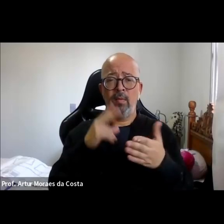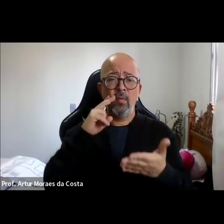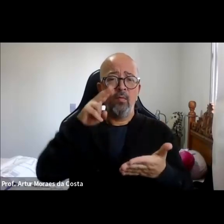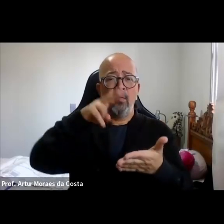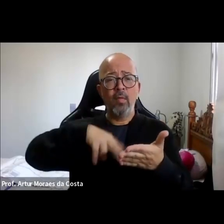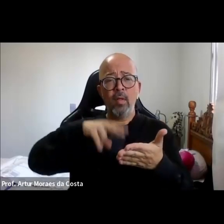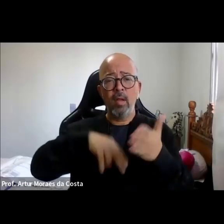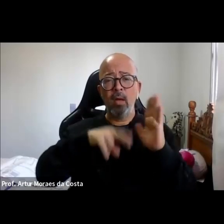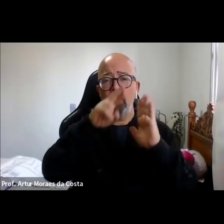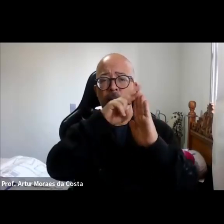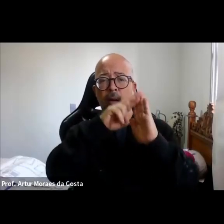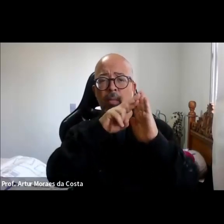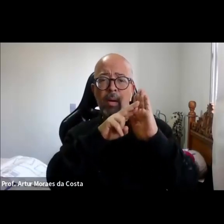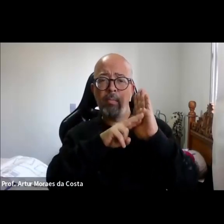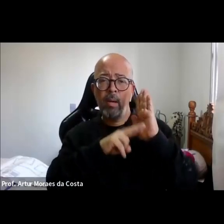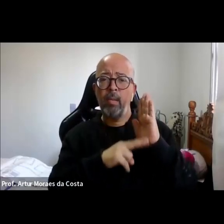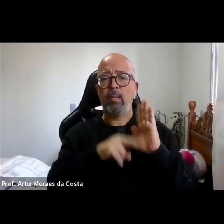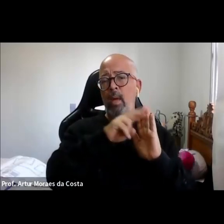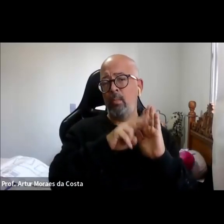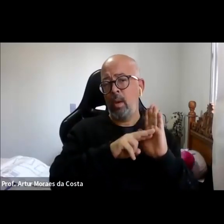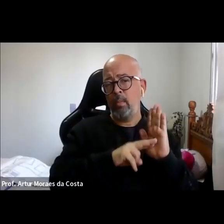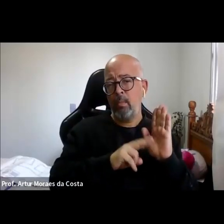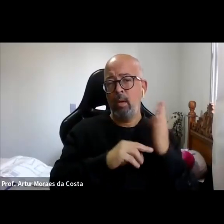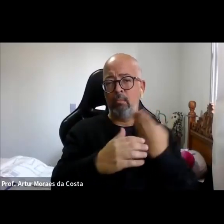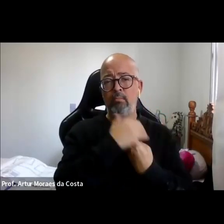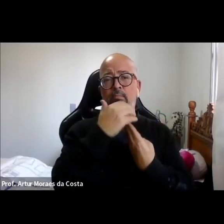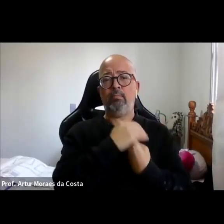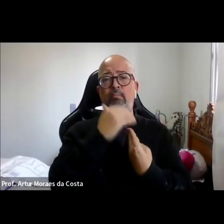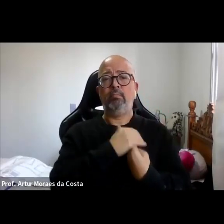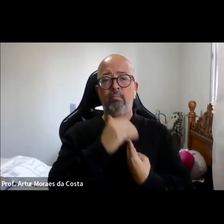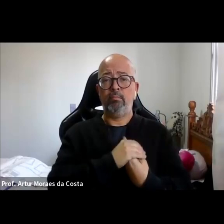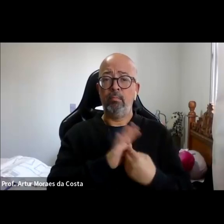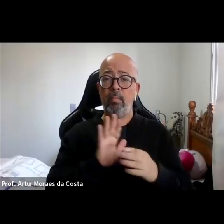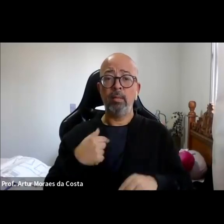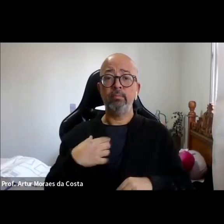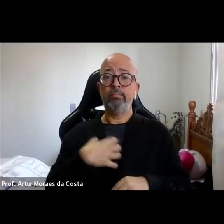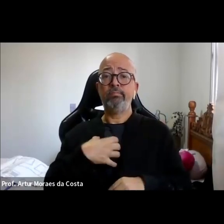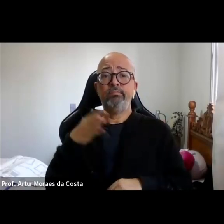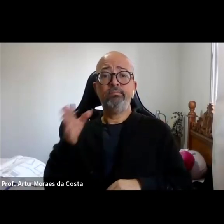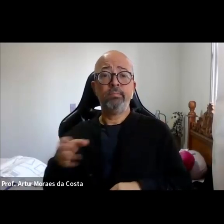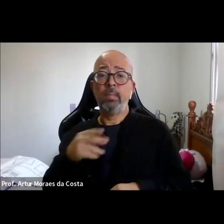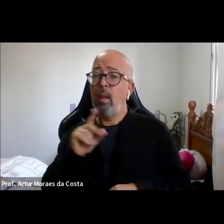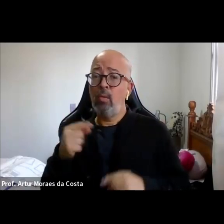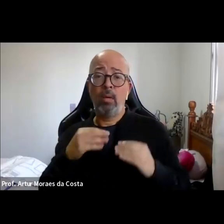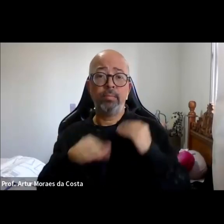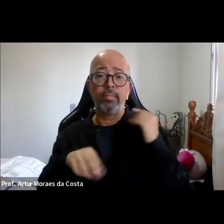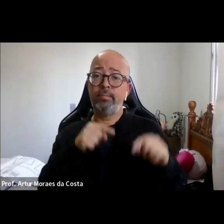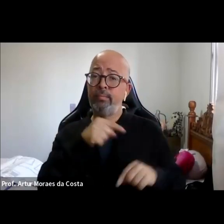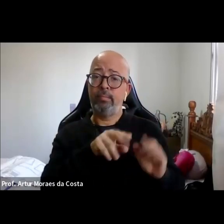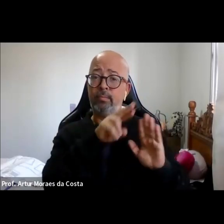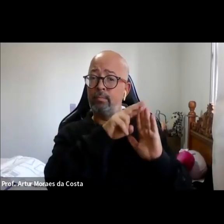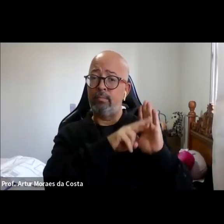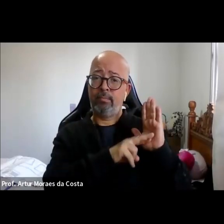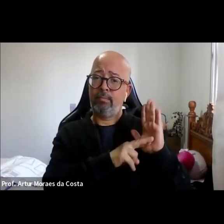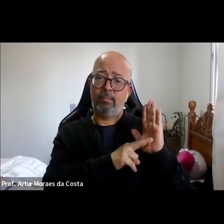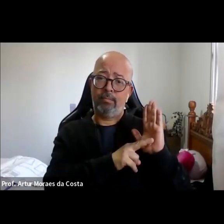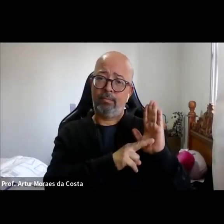veces encontramos situaciones en donde eso es imposible yo recuerdo una experiencia que tuvo